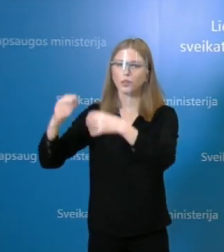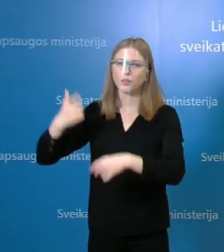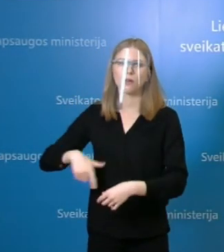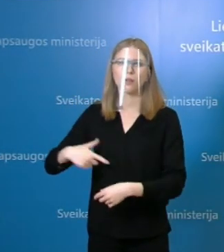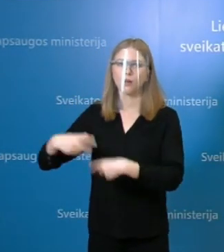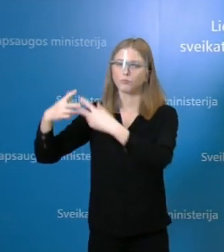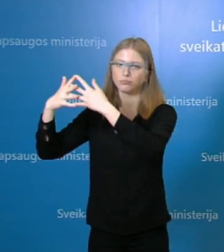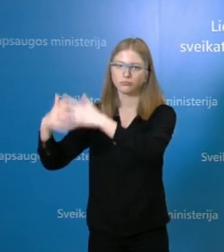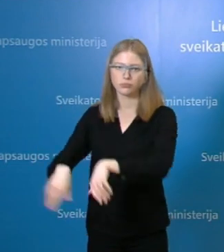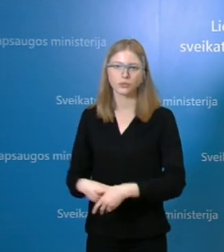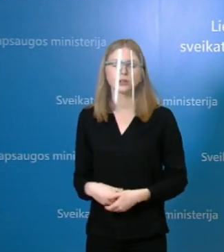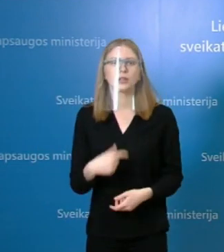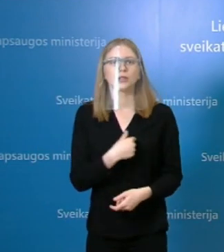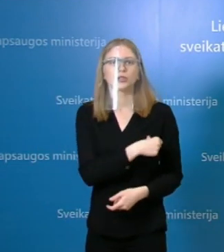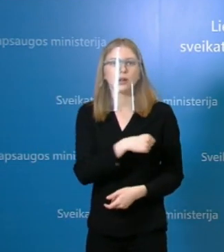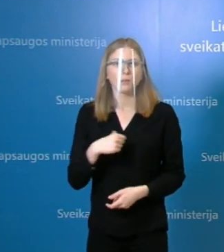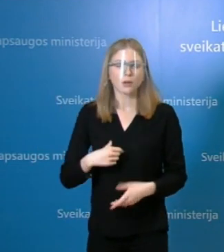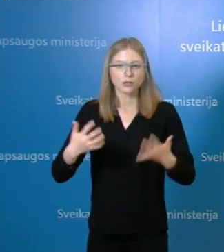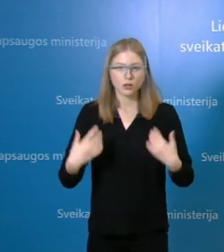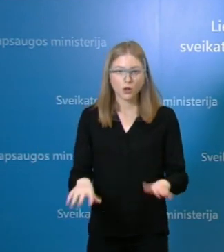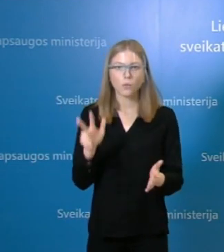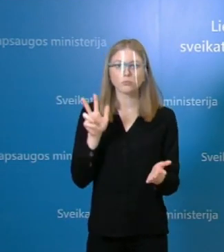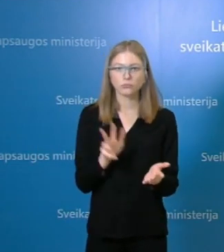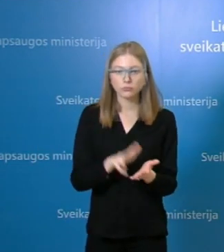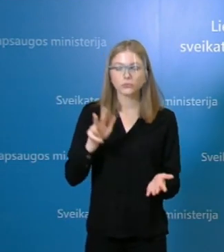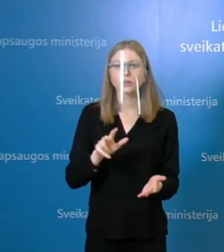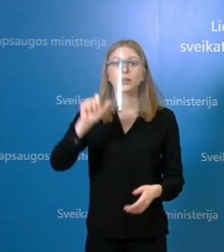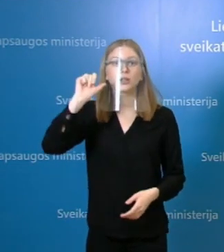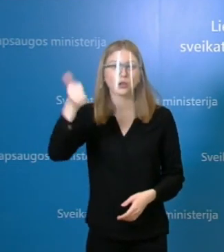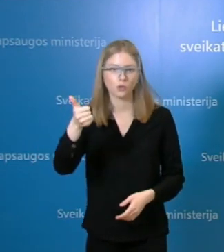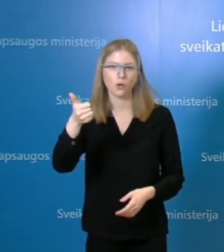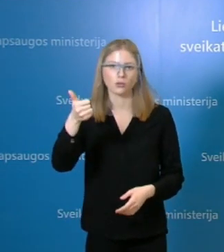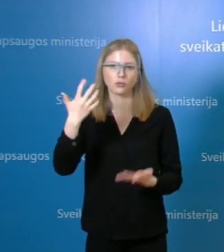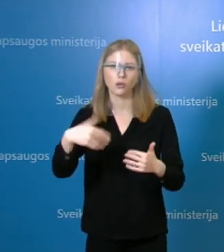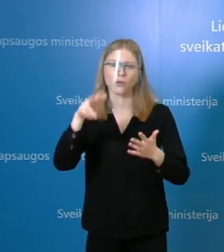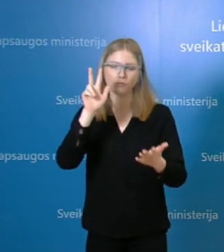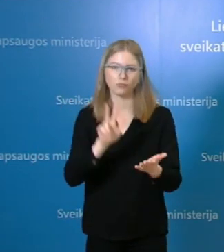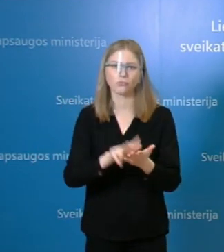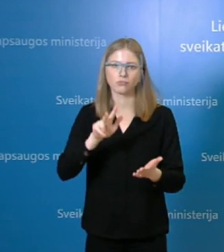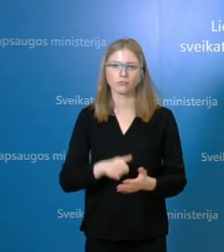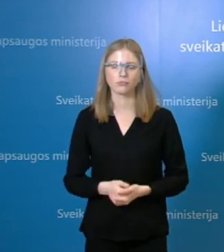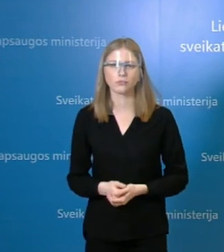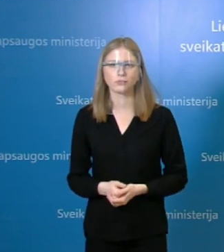kaip operacijų vadovo sprendimas ir jisai turėtų įsigalioti rytoj.